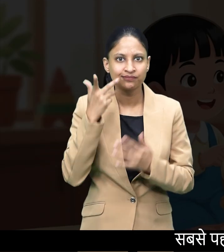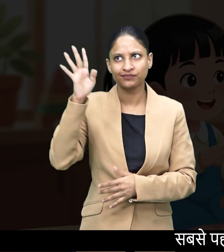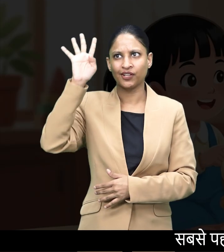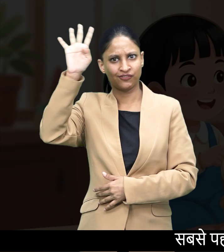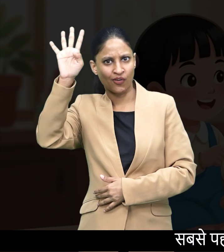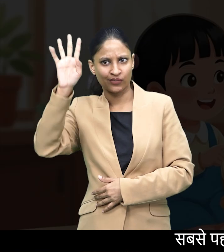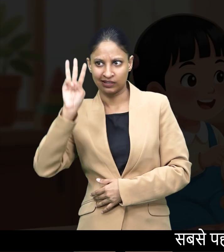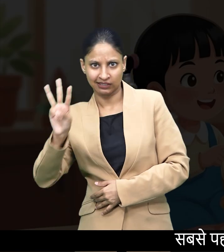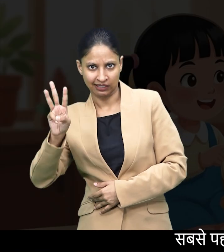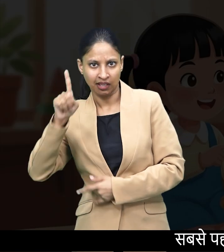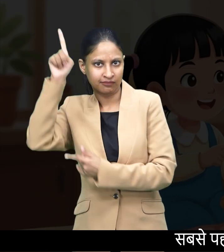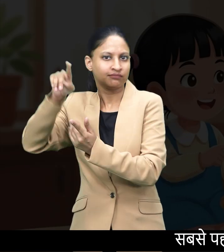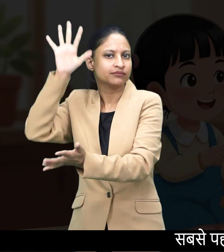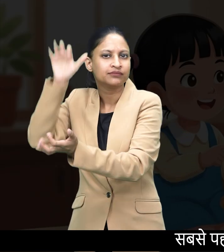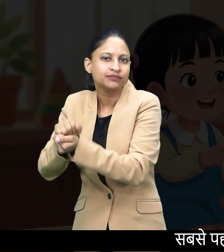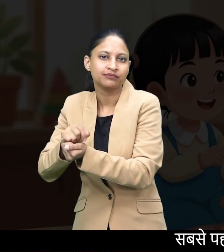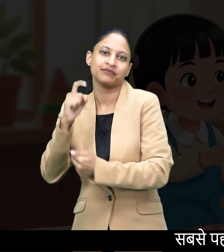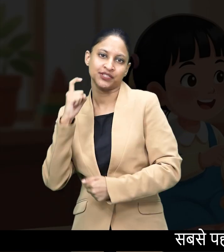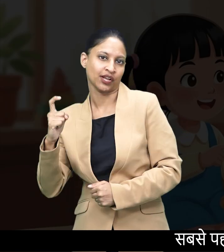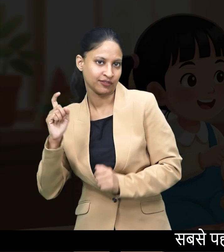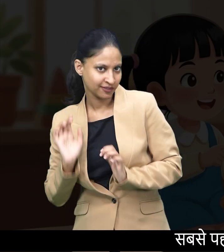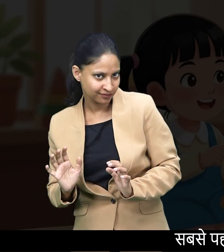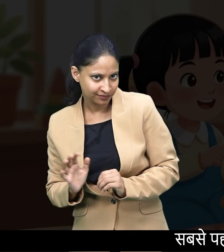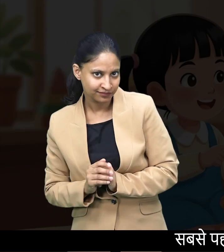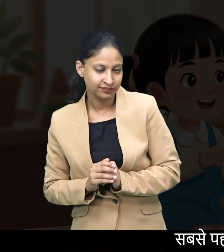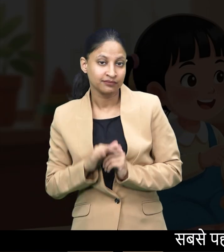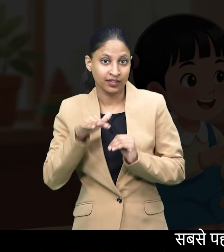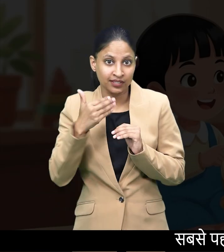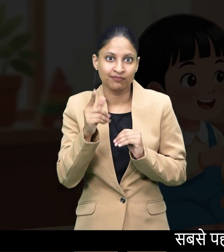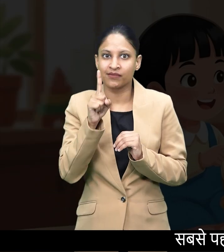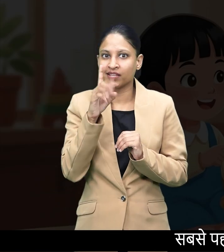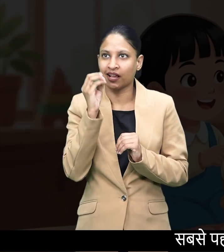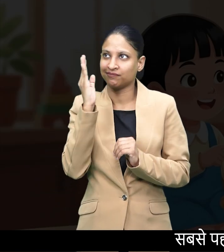सबसे पहले इकाइयों को जोड़े। 4 जोड़ 3 बराबर 7।